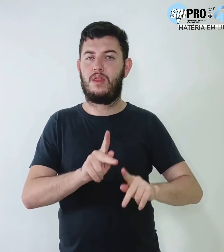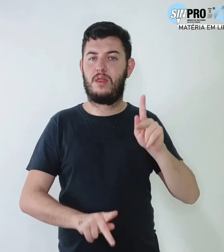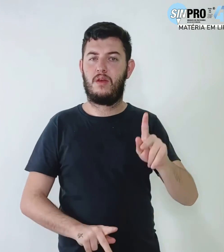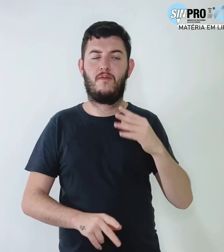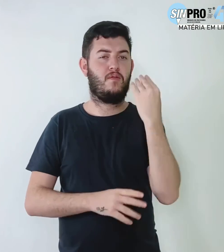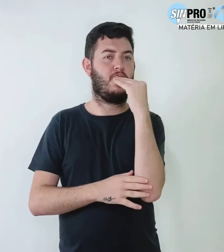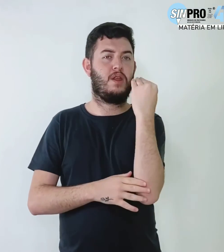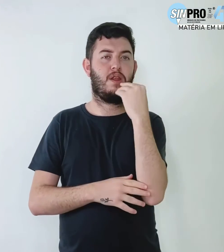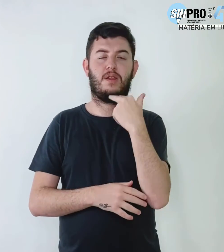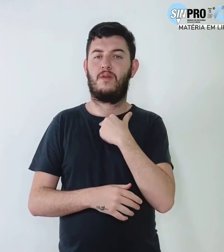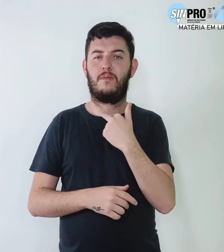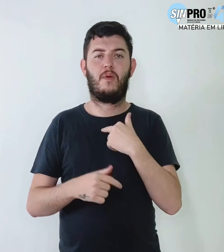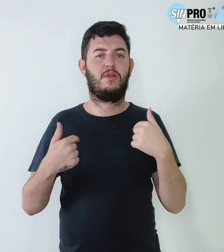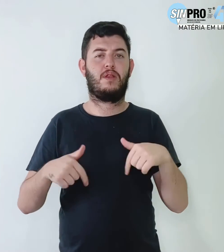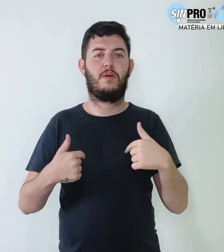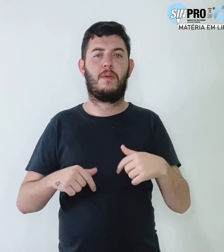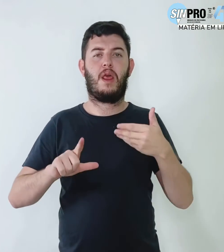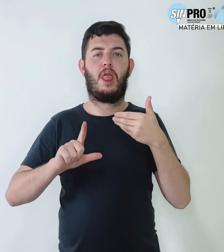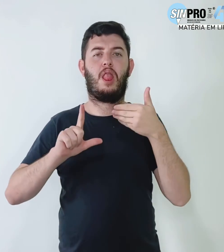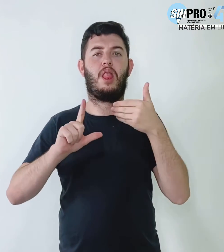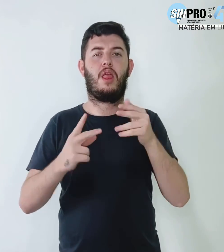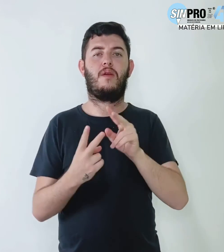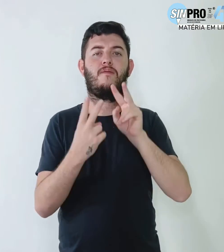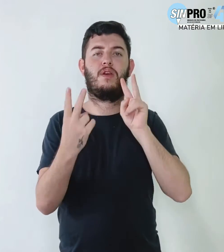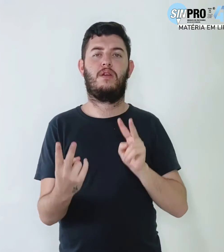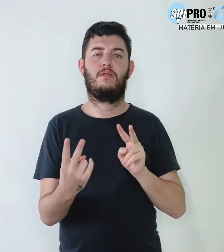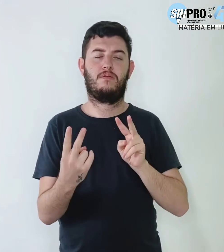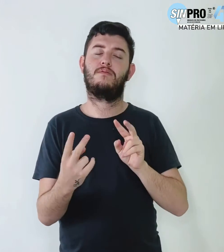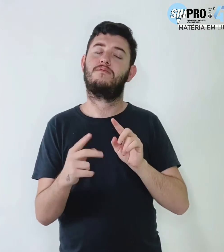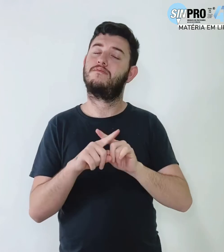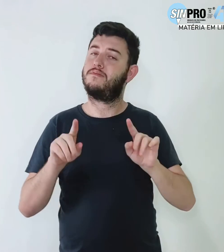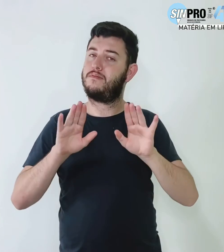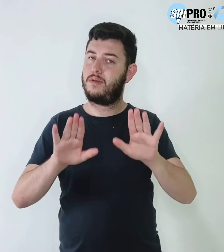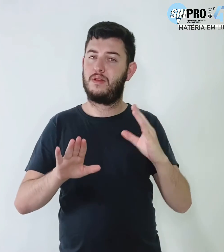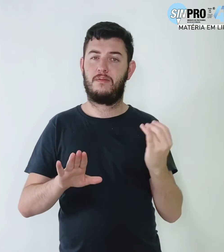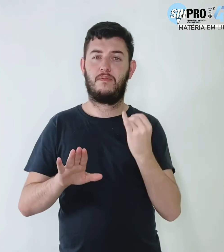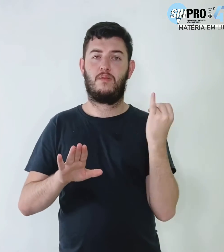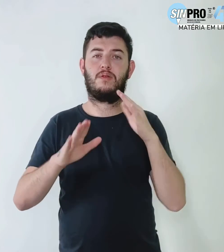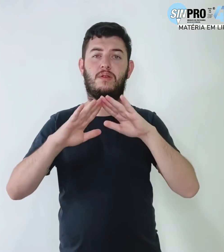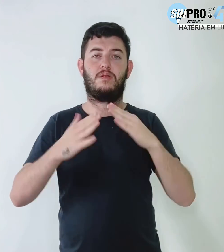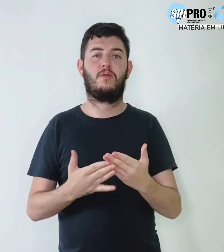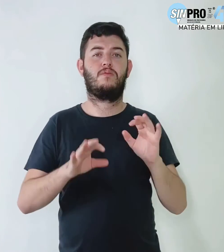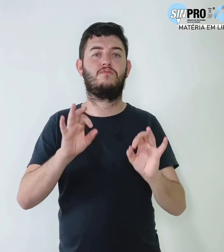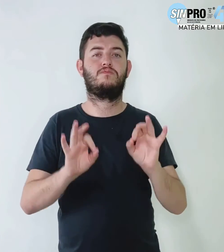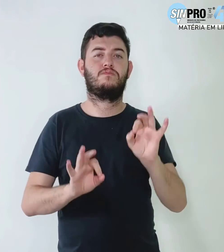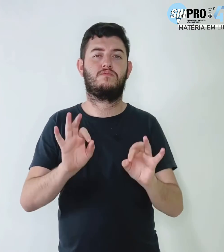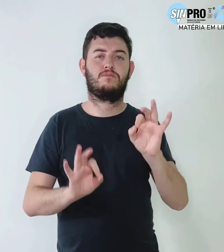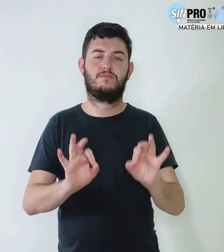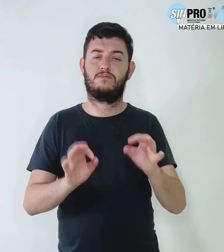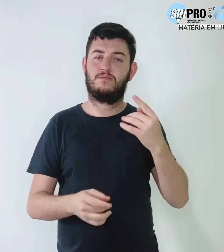mais vulnerável não está podendo fazer home office. É importante que as escolas